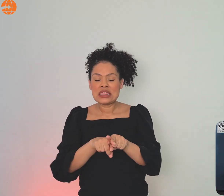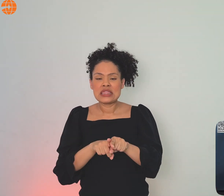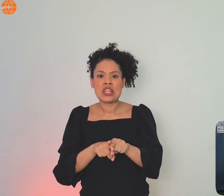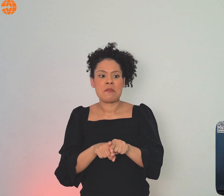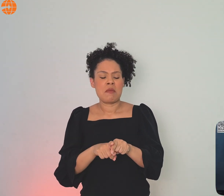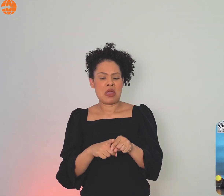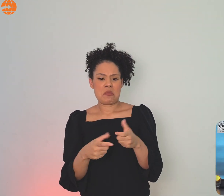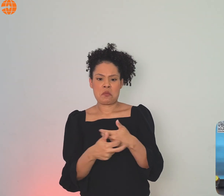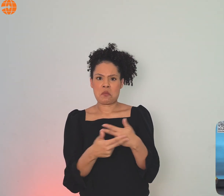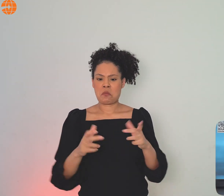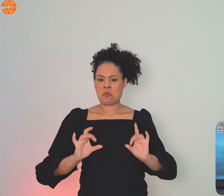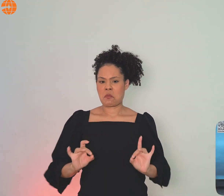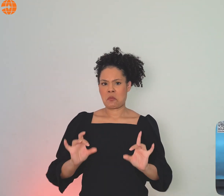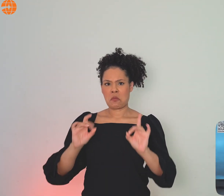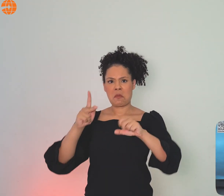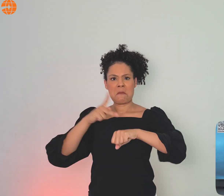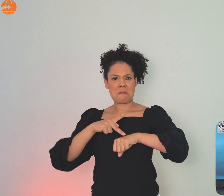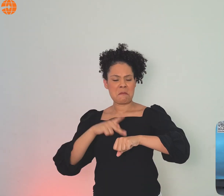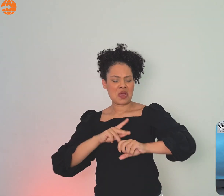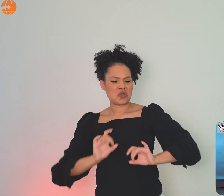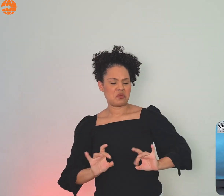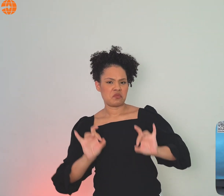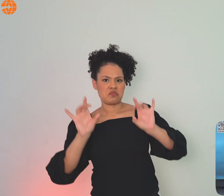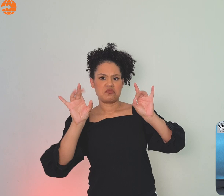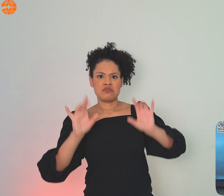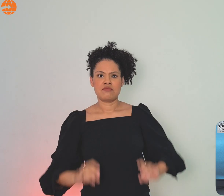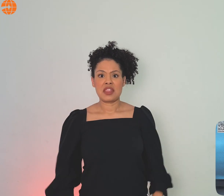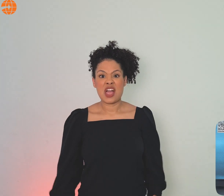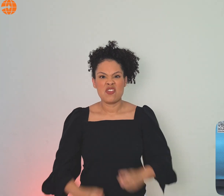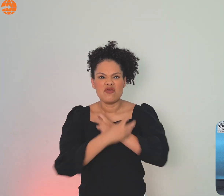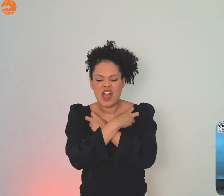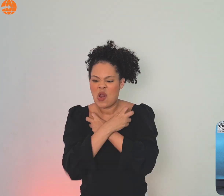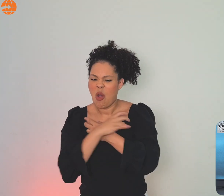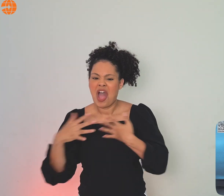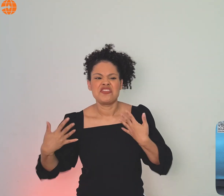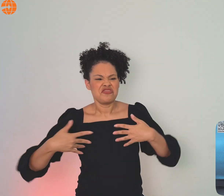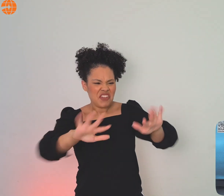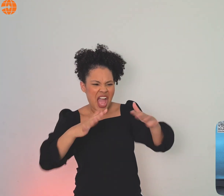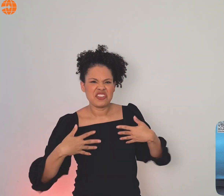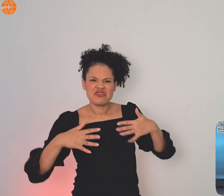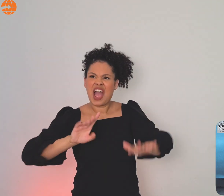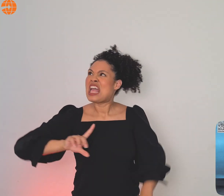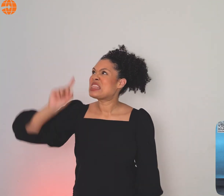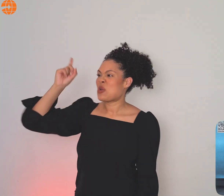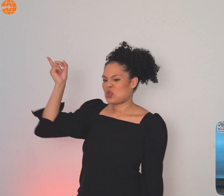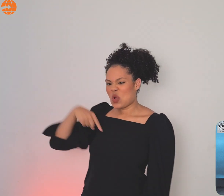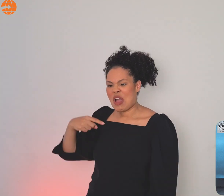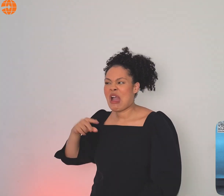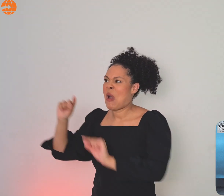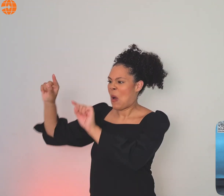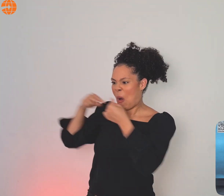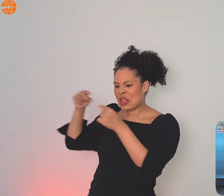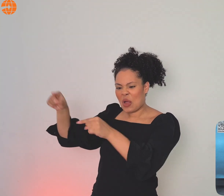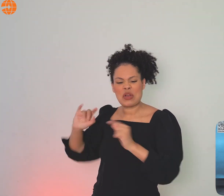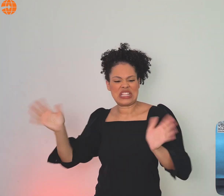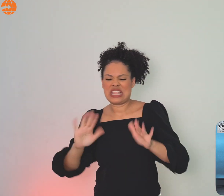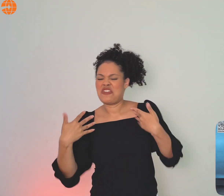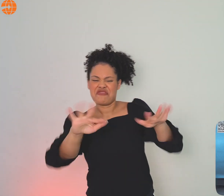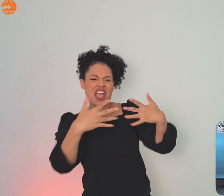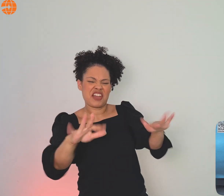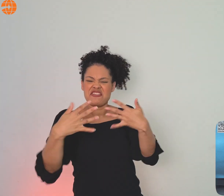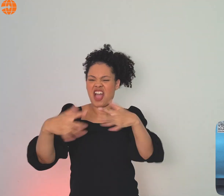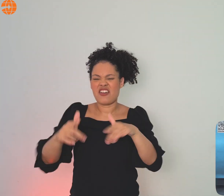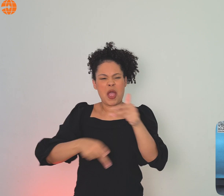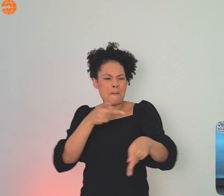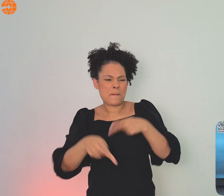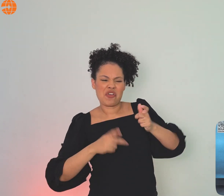Eles foram embora. O Faraó não queria mais ver o povo de Israel. Vai embora esse povo, que eu estou sendo amaldiçoado. Só